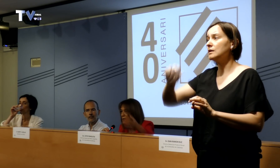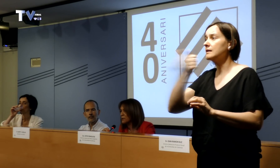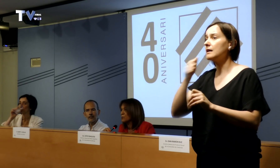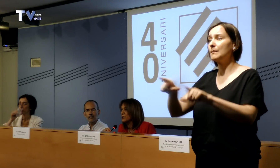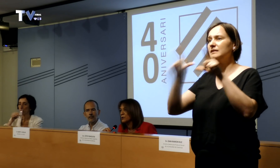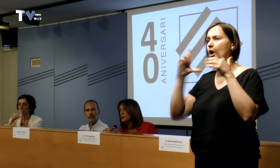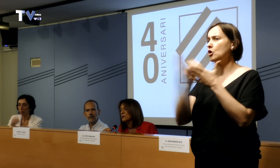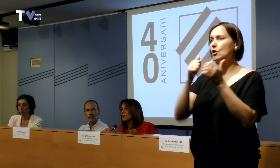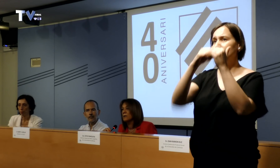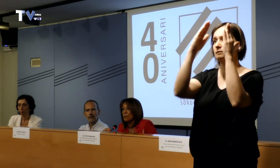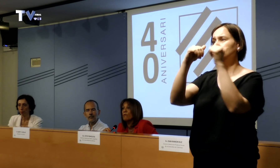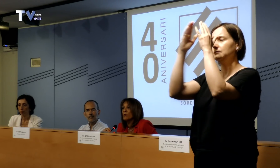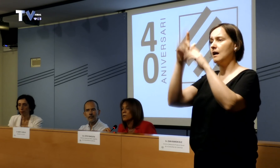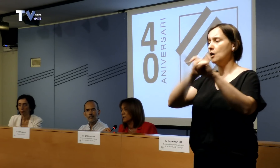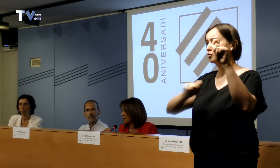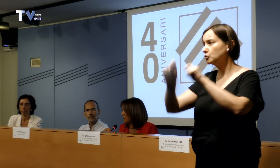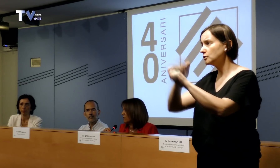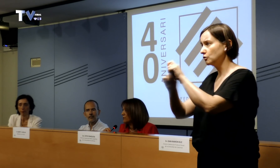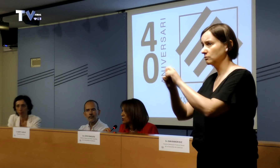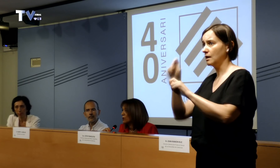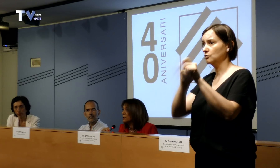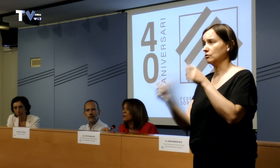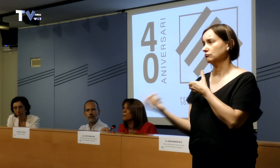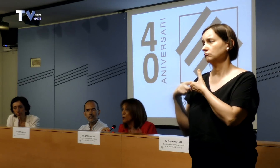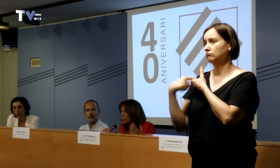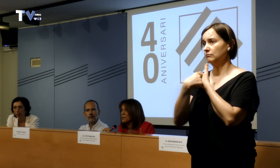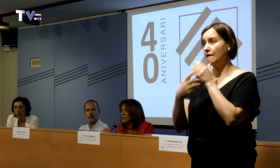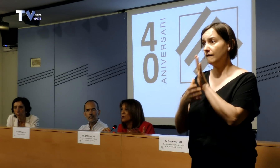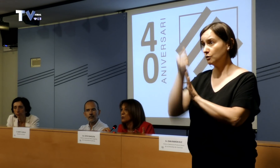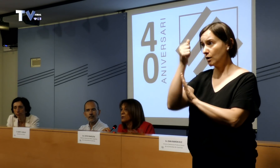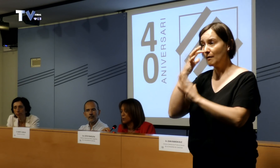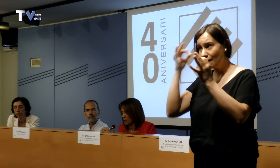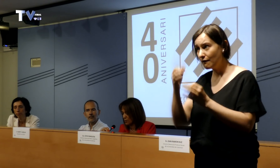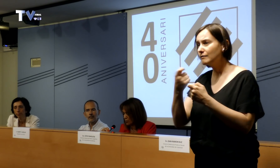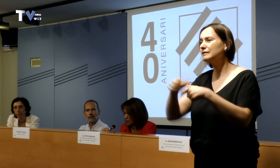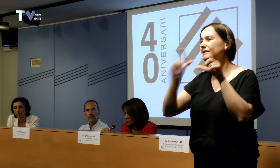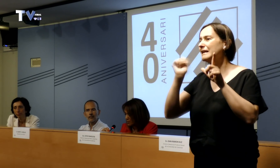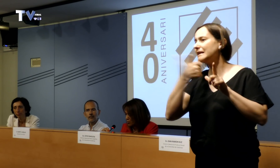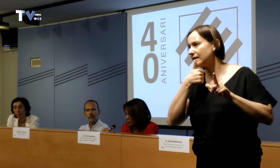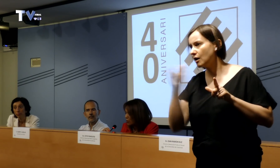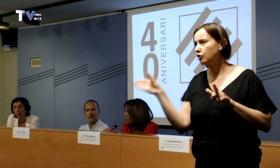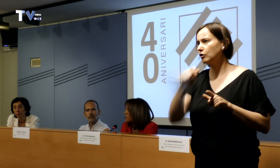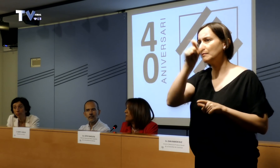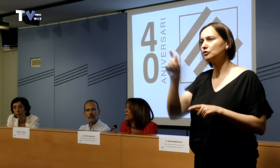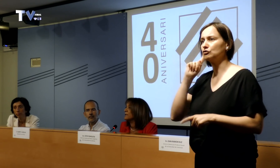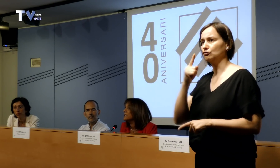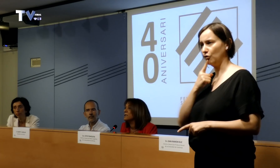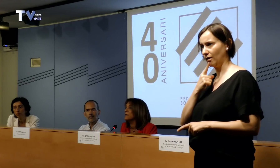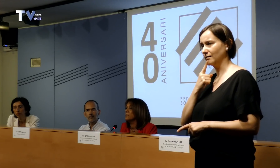les associacions que conformen FESOCA, però representeu sobretot a totes les persones sordes perquè tinguin,